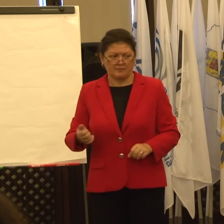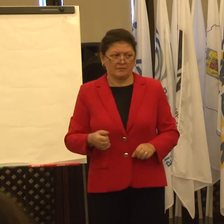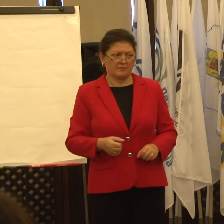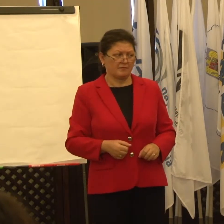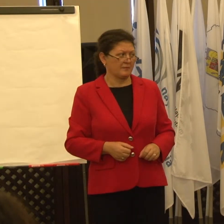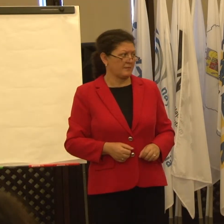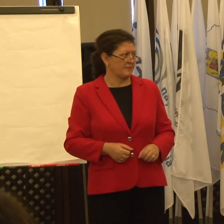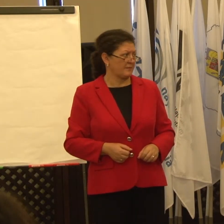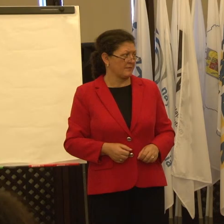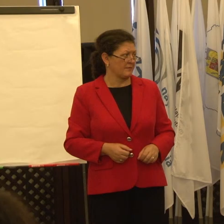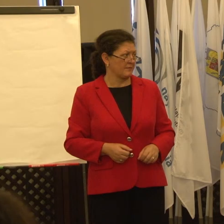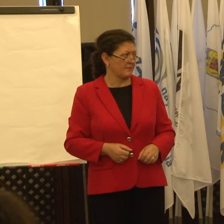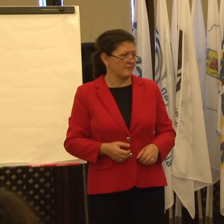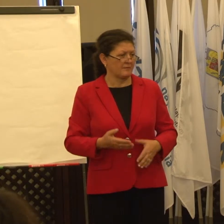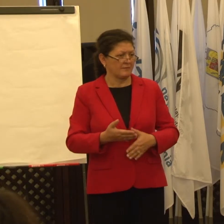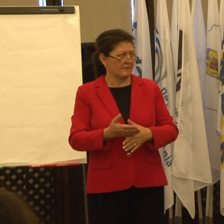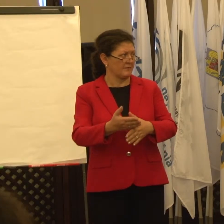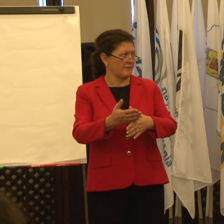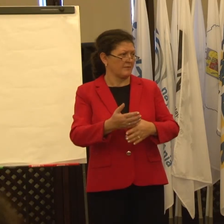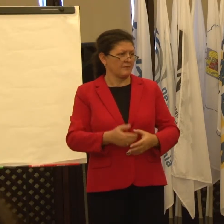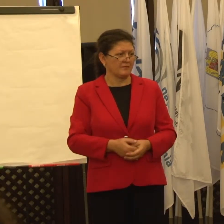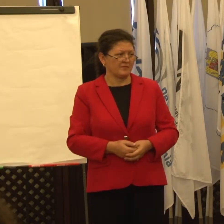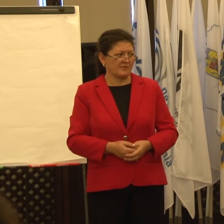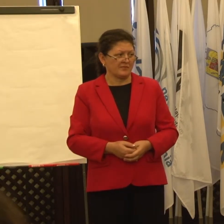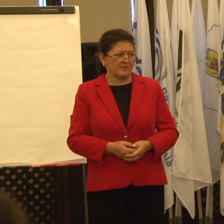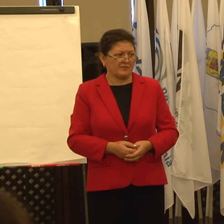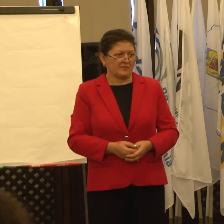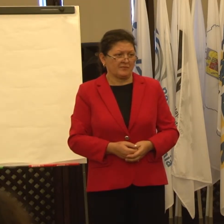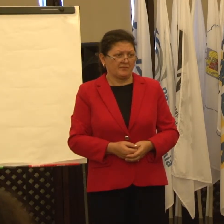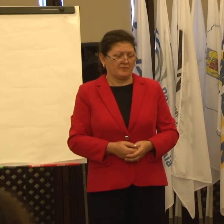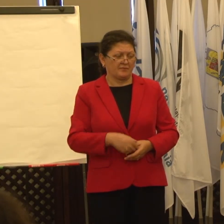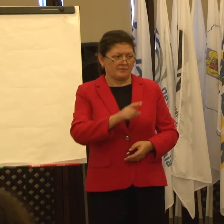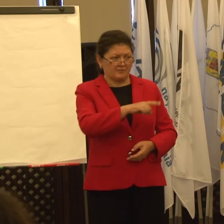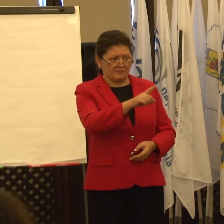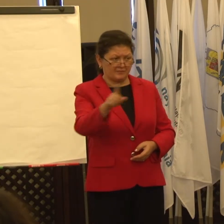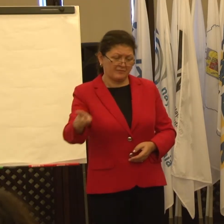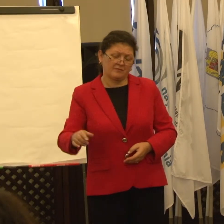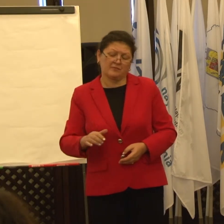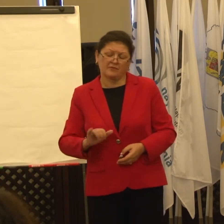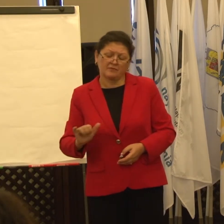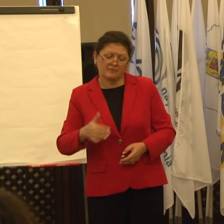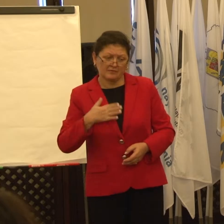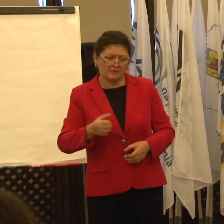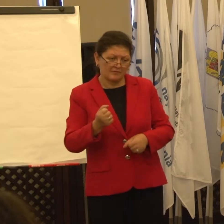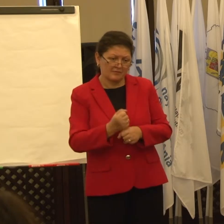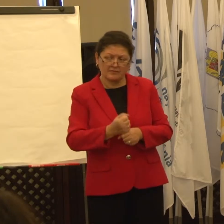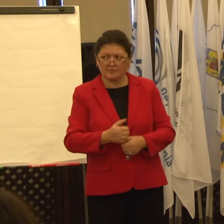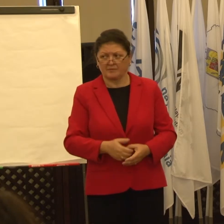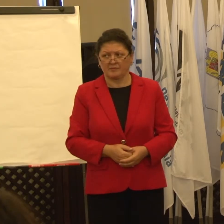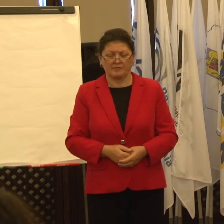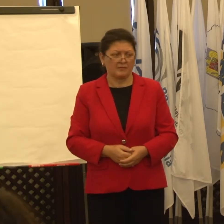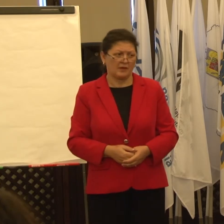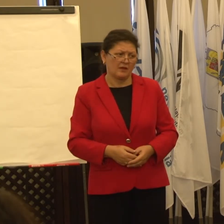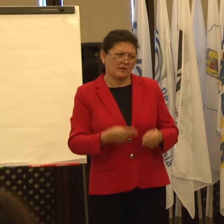informativ, astfel încât să ajutăm pe cei care vor să facă cu adevărat lucruri în acest domeniu. Ceea ce